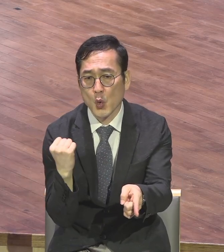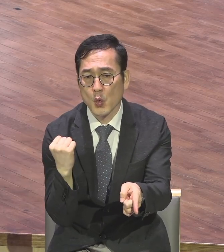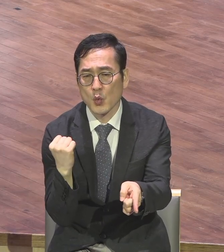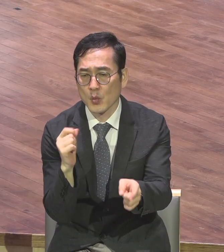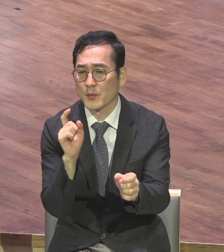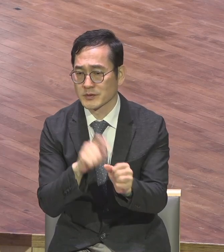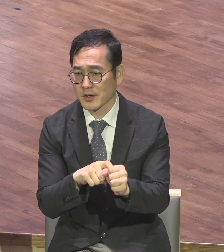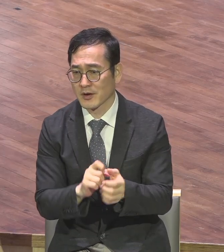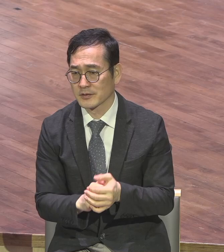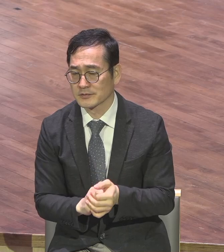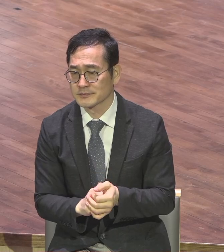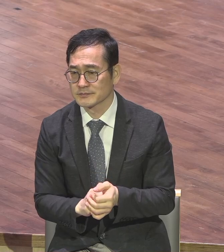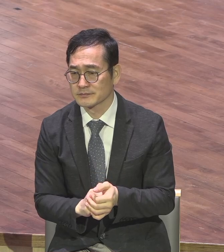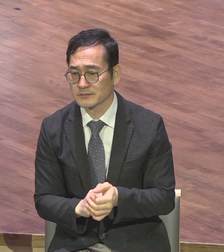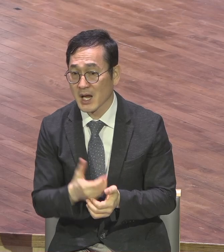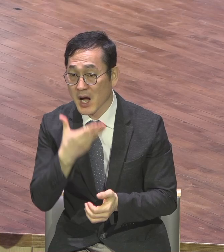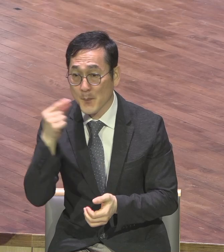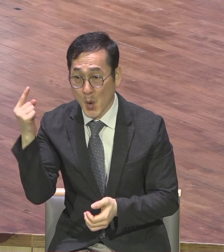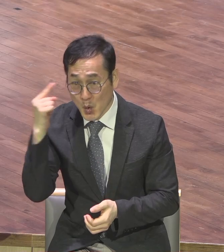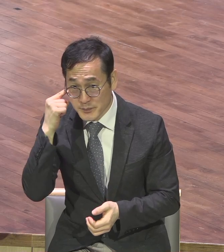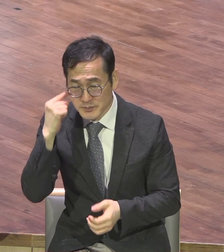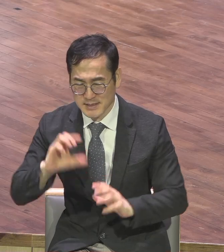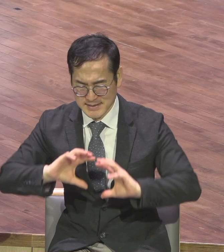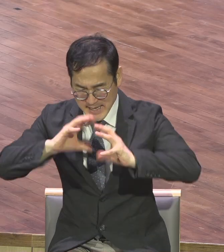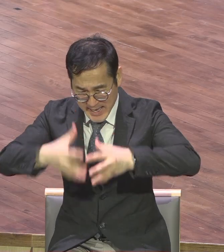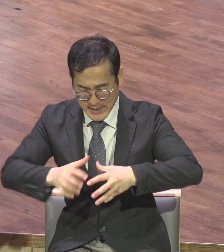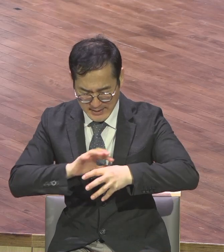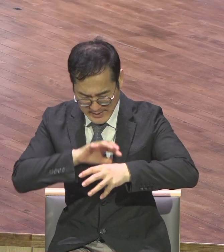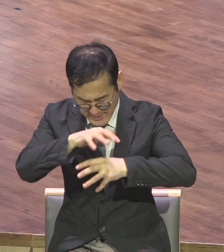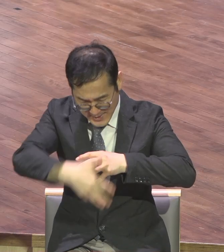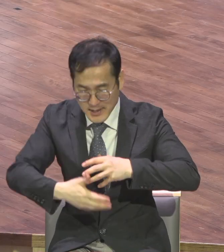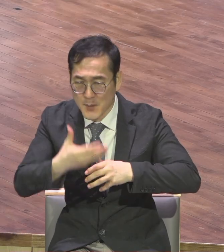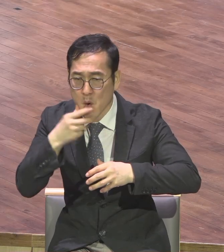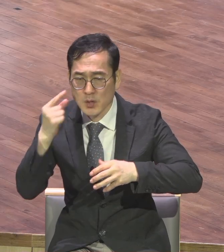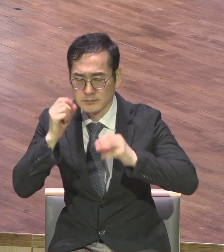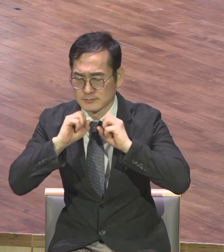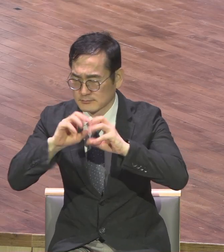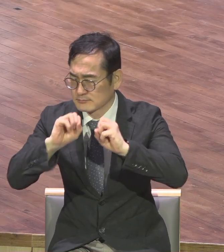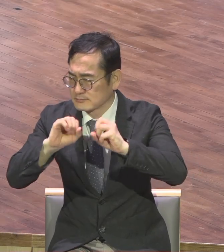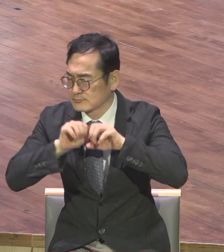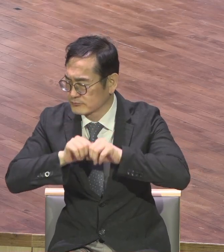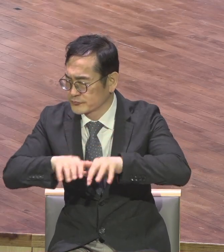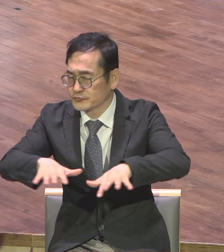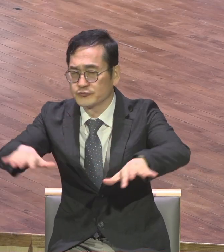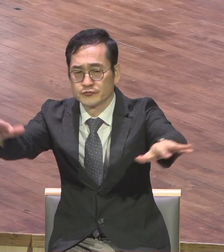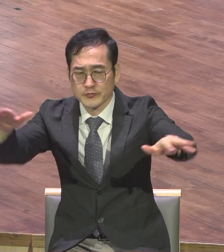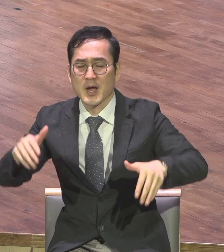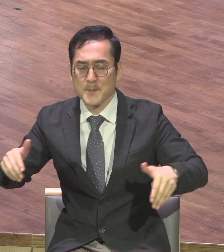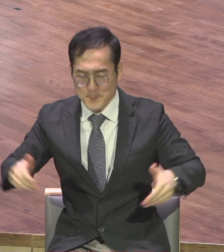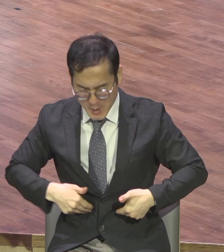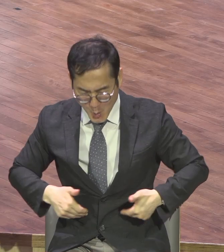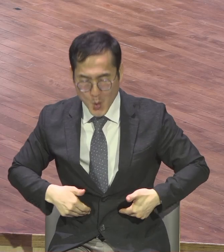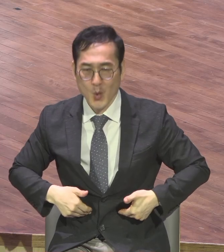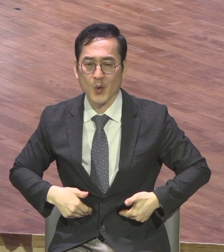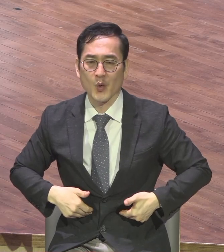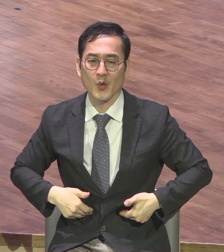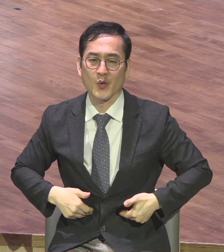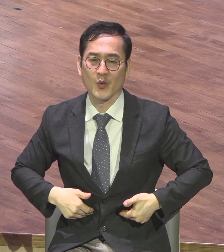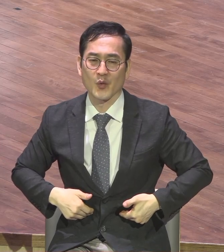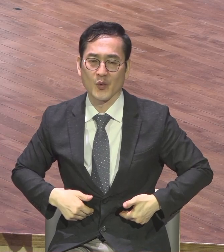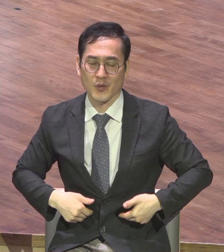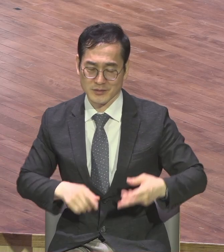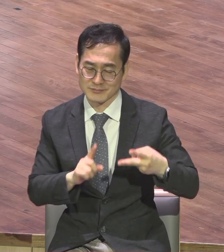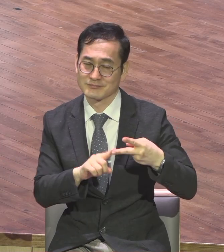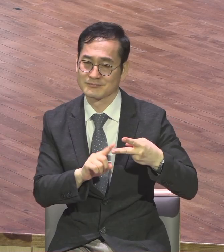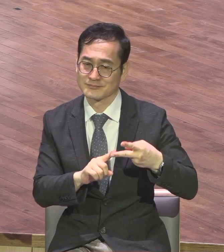한마디로 복음은 온 천하에 증거되어야 한다라고 하는 선교적 메시지로 마무리가